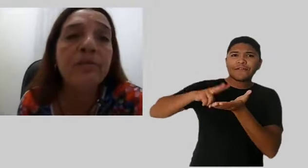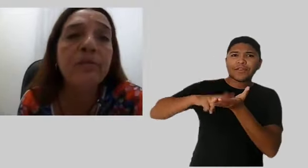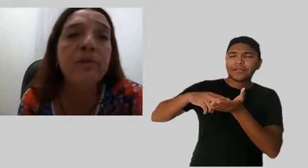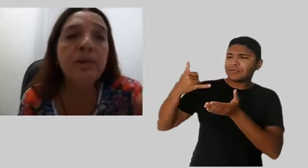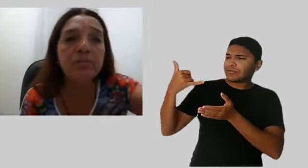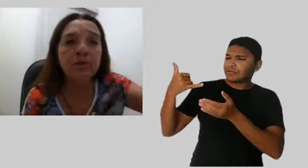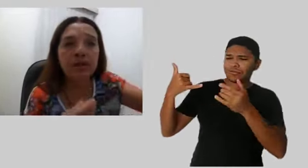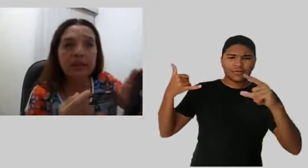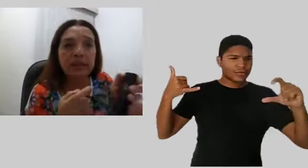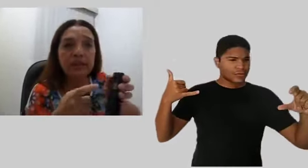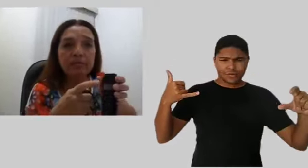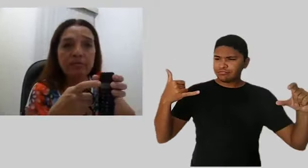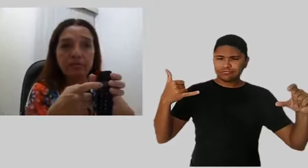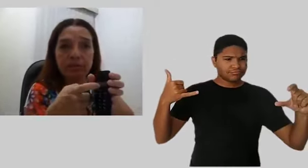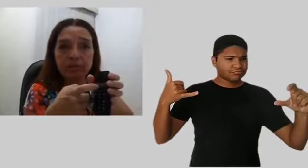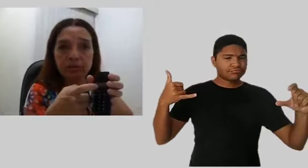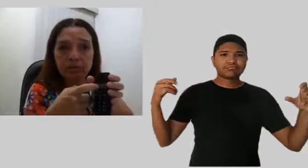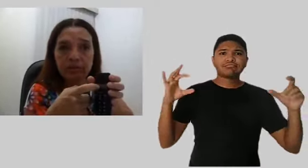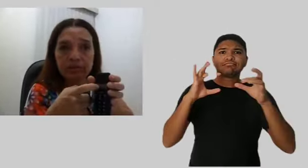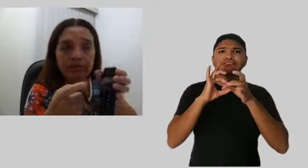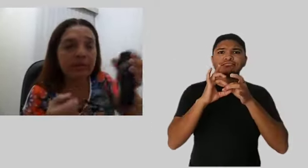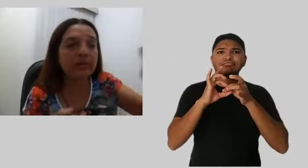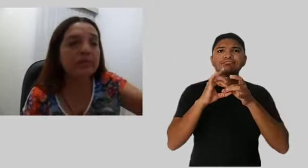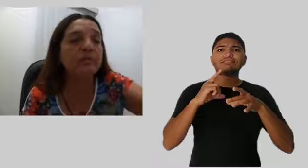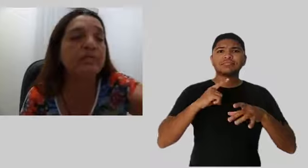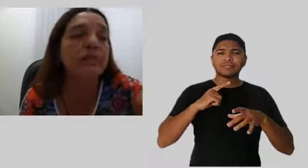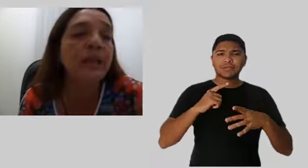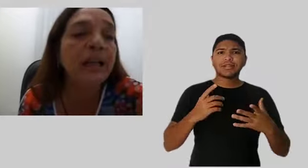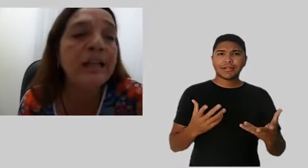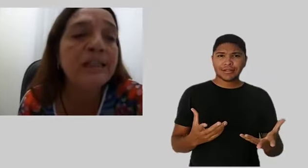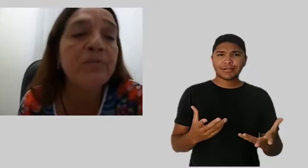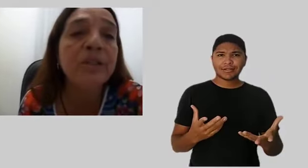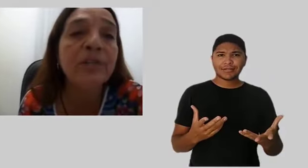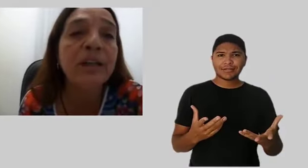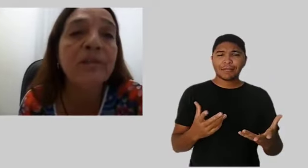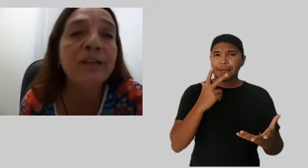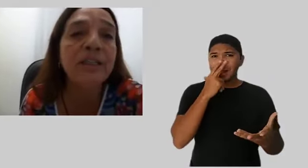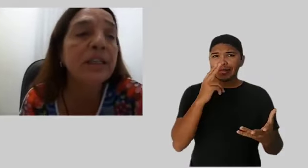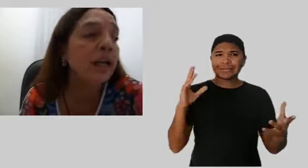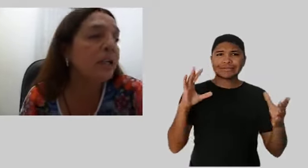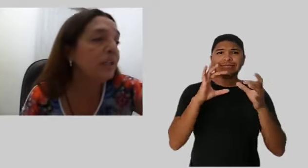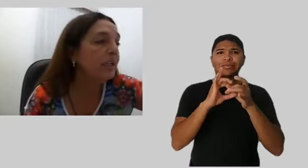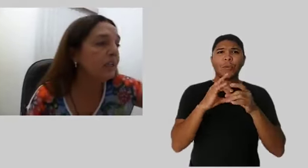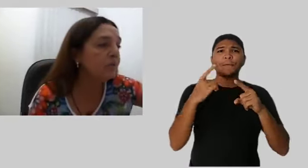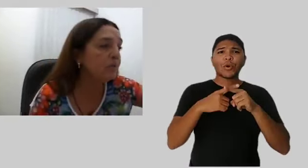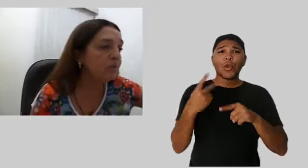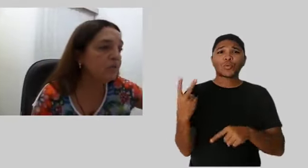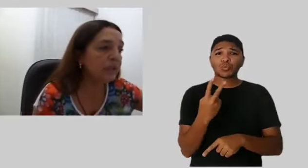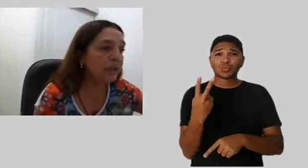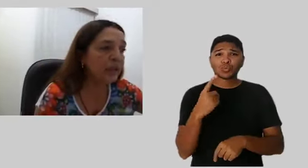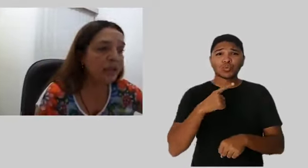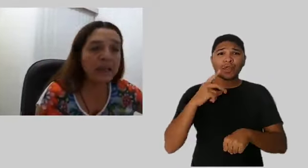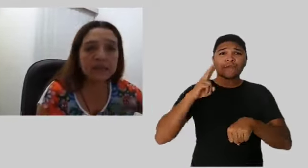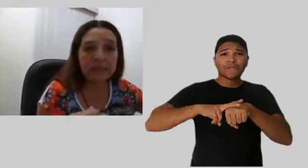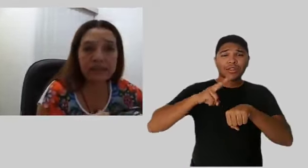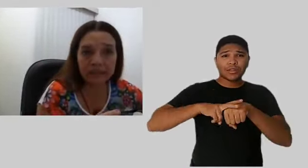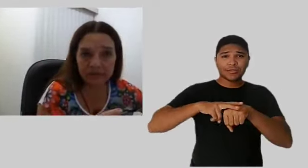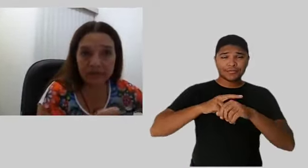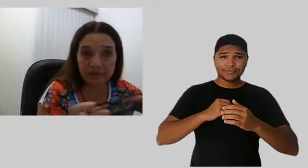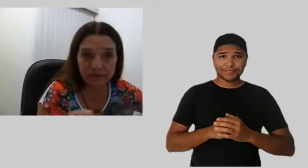um telefone porque tem vidro, tá vendo? Esse é o objeto que ela vai tirar. Então, por isso que